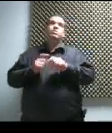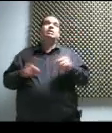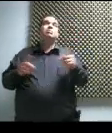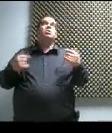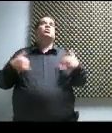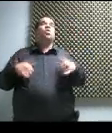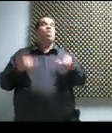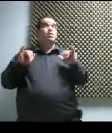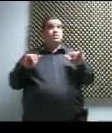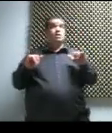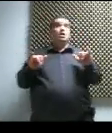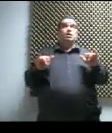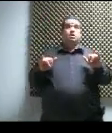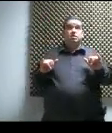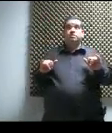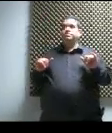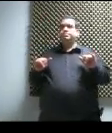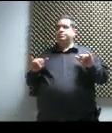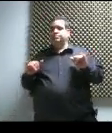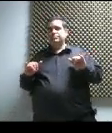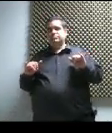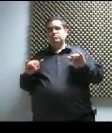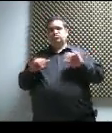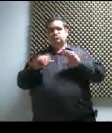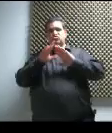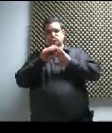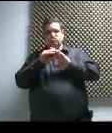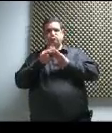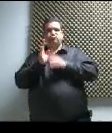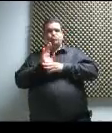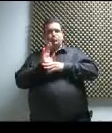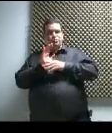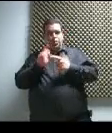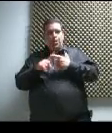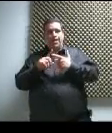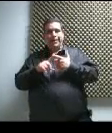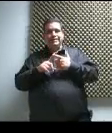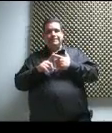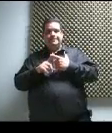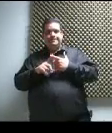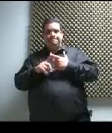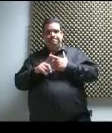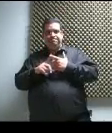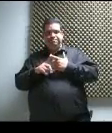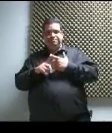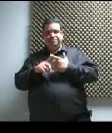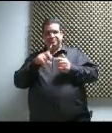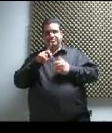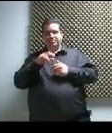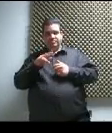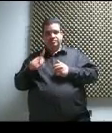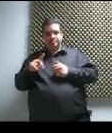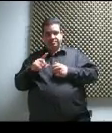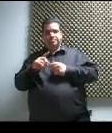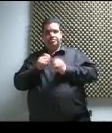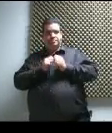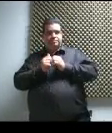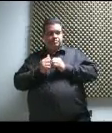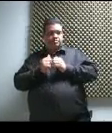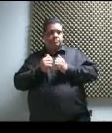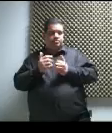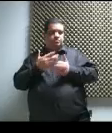aún así, aún así, con los videos se compite. Y con los DVD, con lo que sea, se compite.